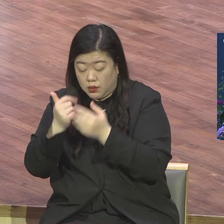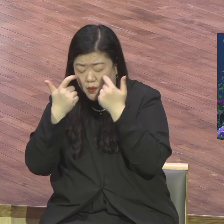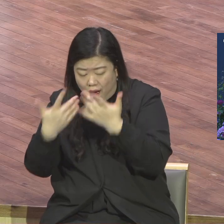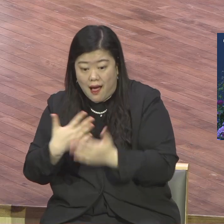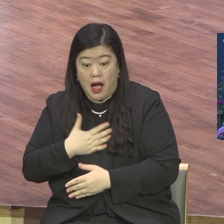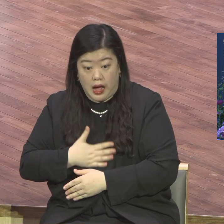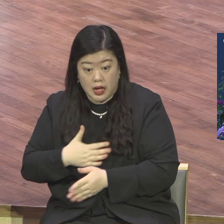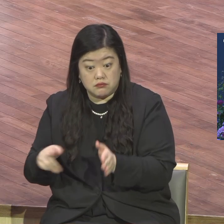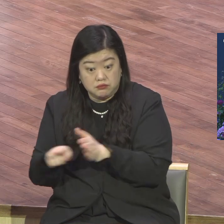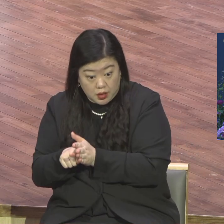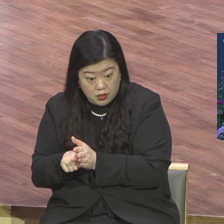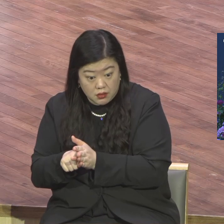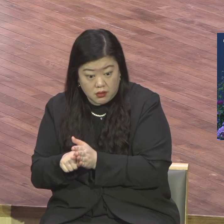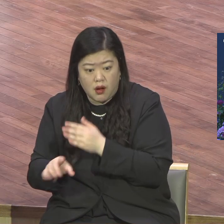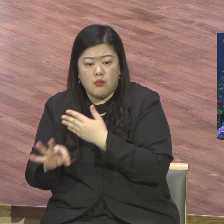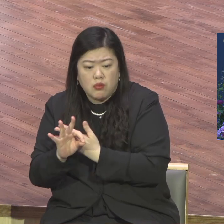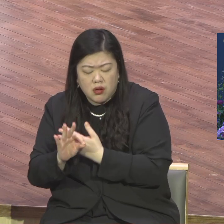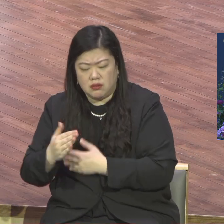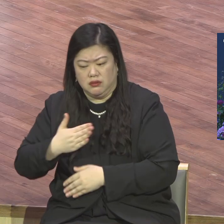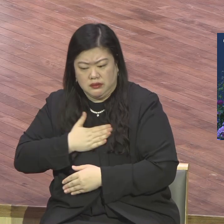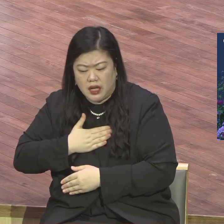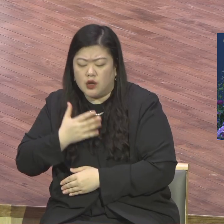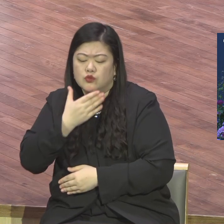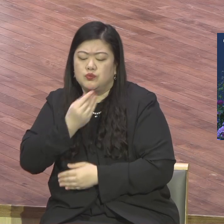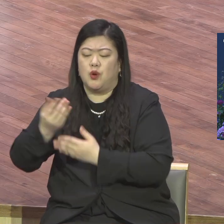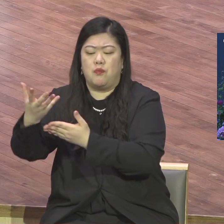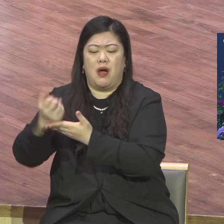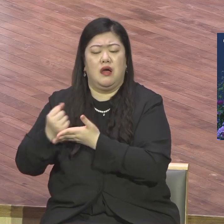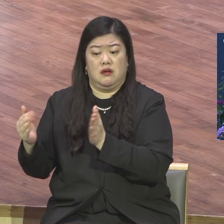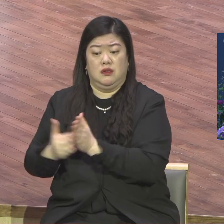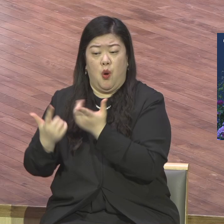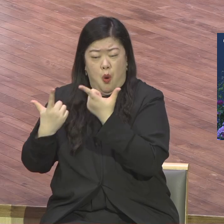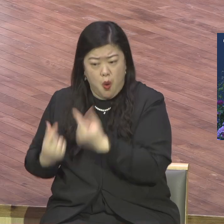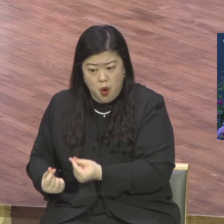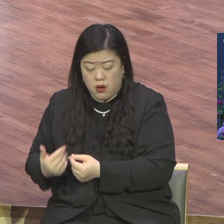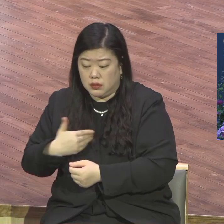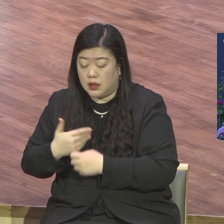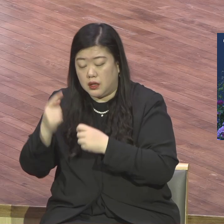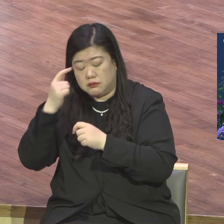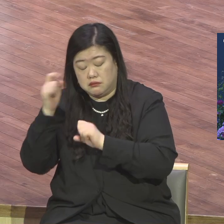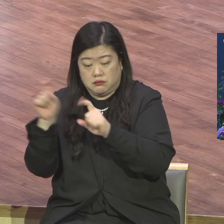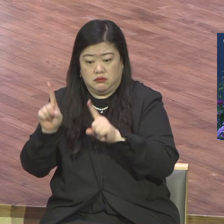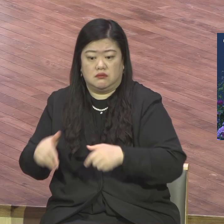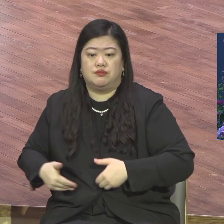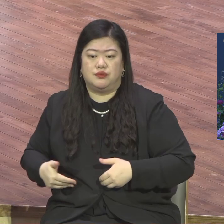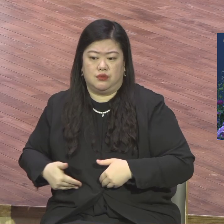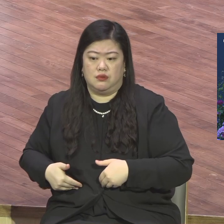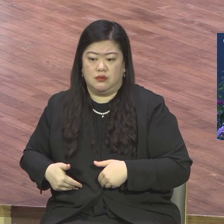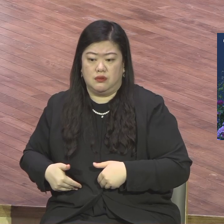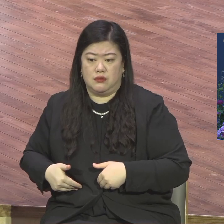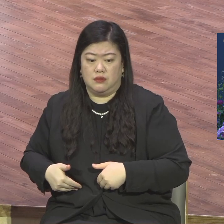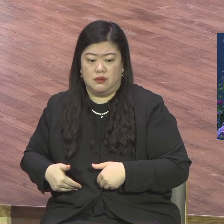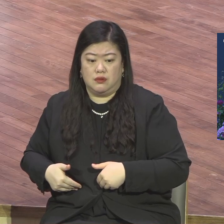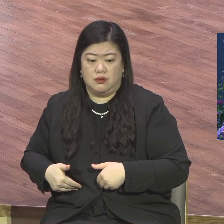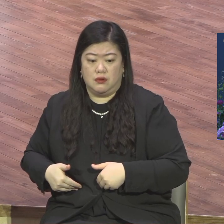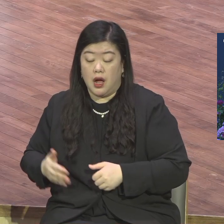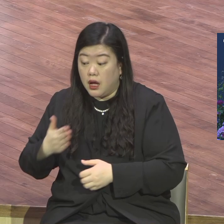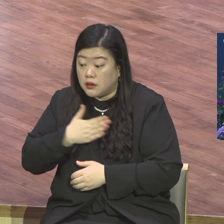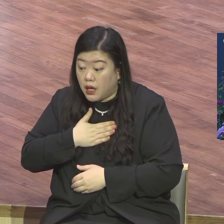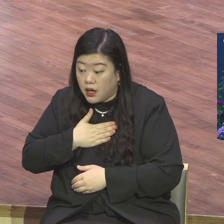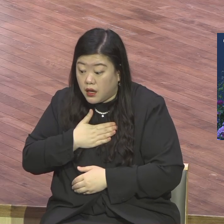우리에게 이 축복을요 다른 불신자들 앞에서 먼저 맛보게 하신 이유가